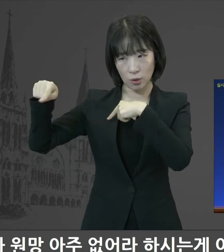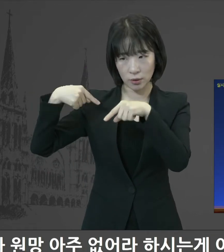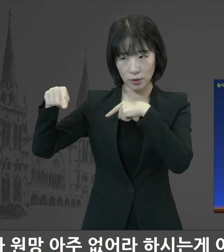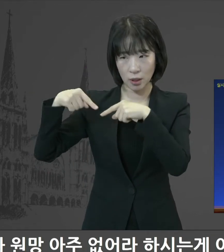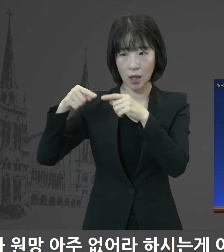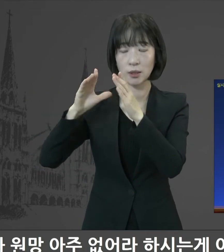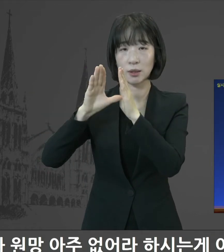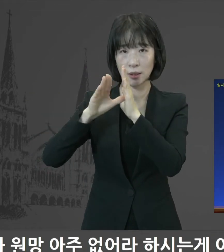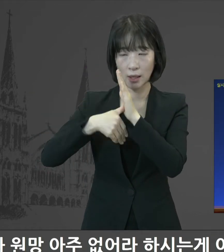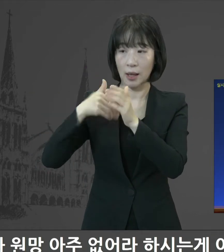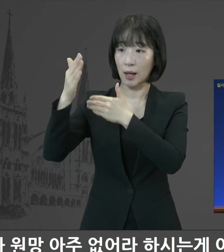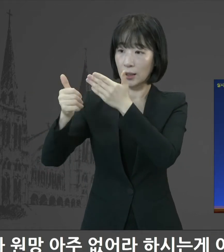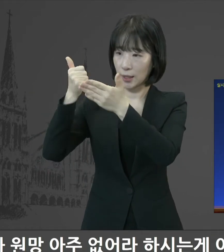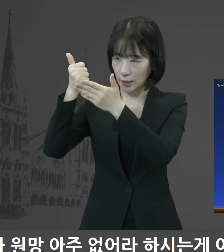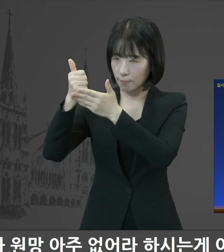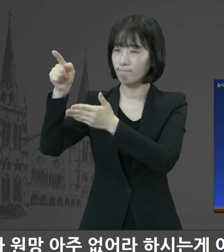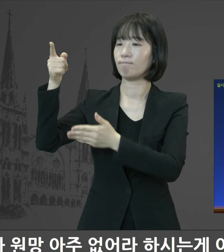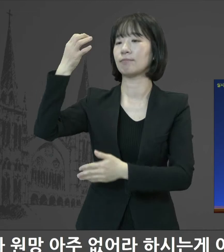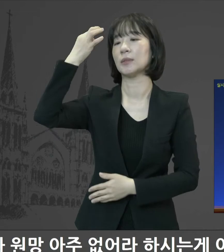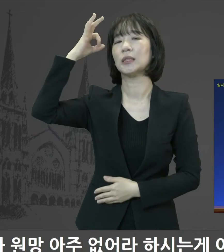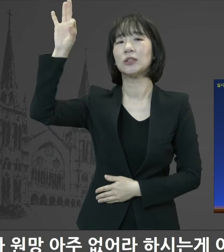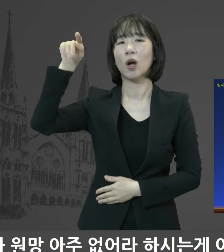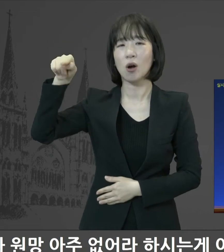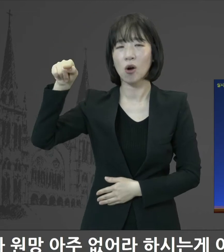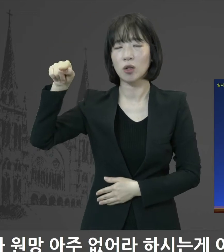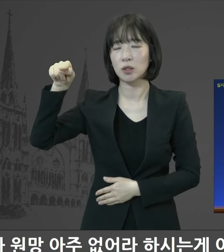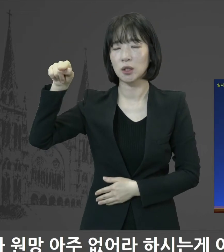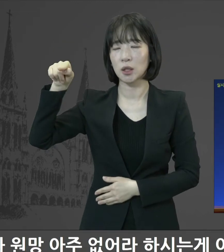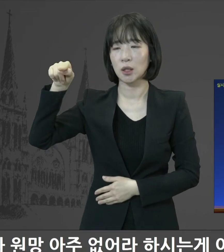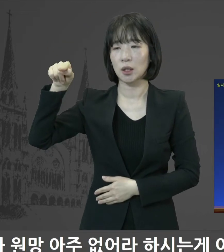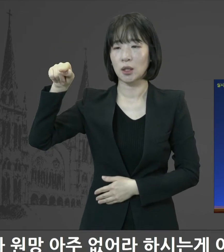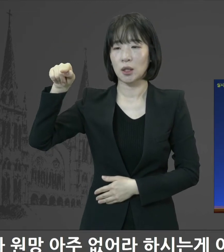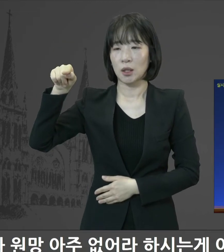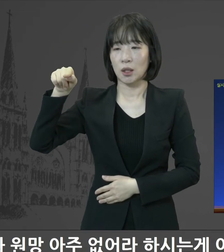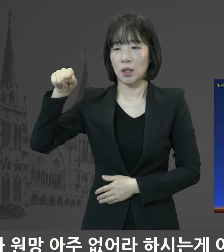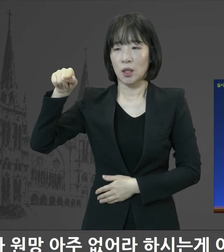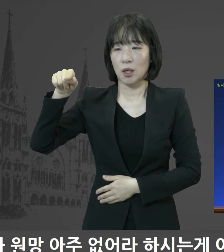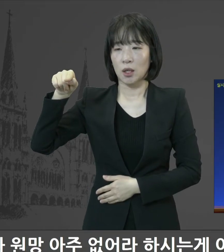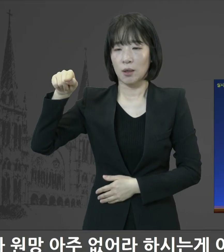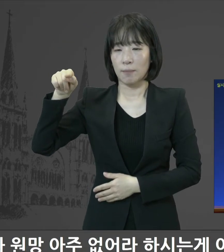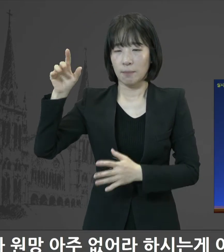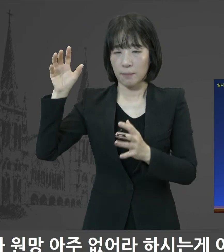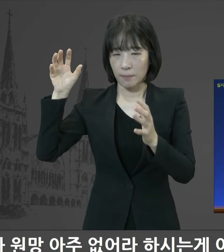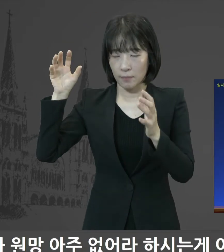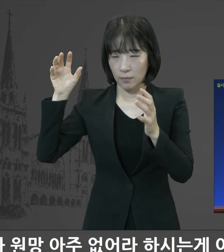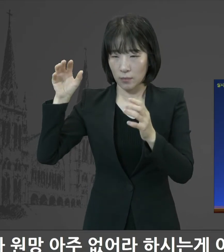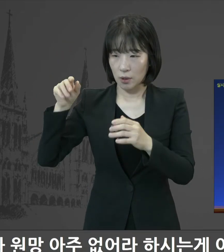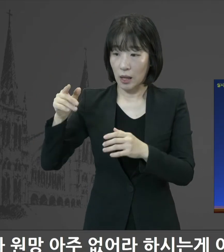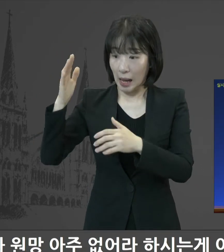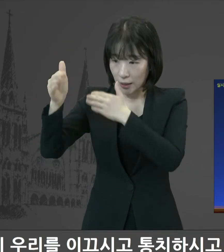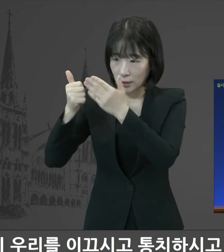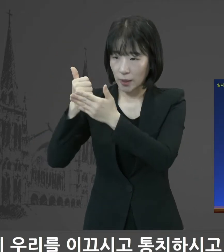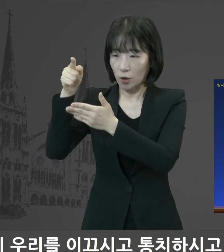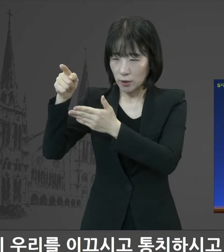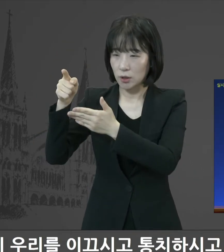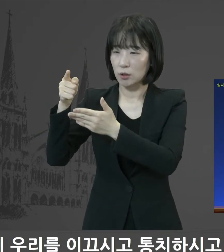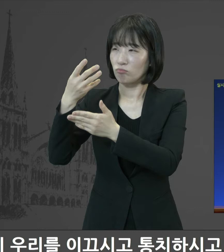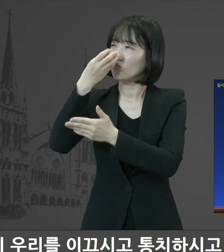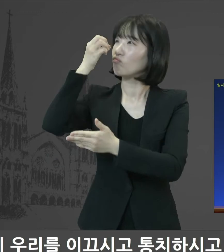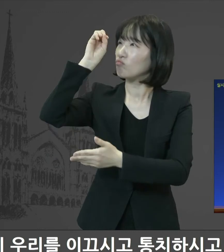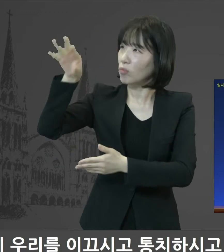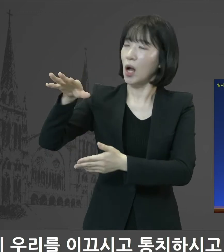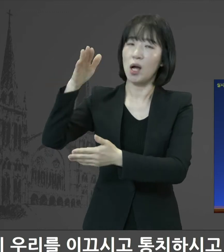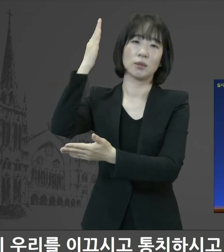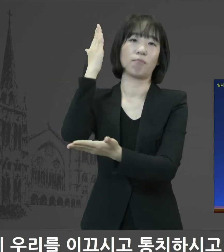되신 것을 훼손할 정도로 불평과 원망을 하지 말라는 겁니다. 이게 무슨